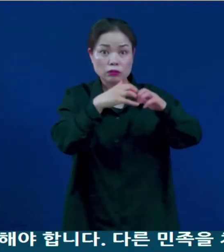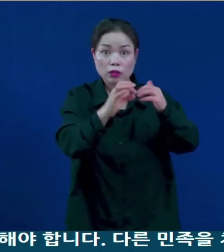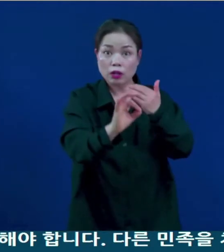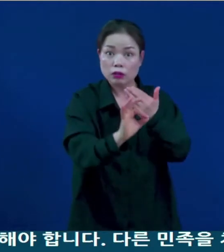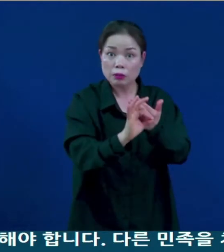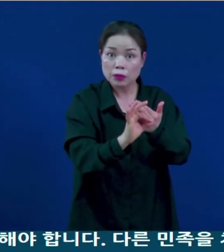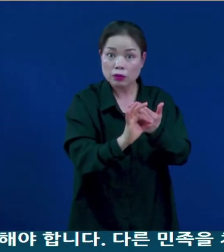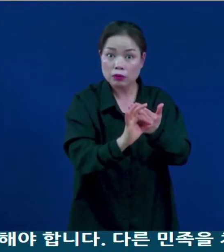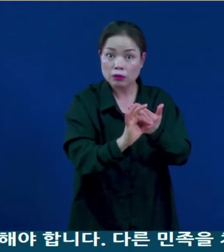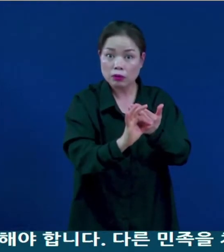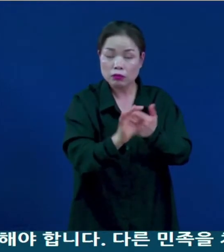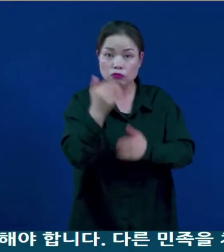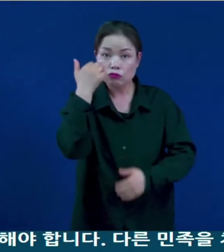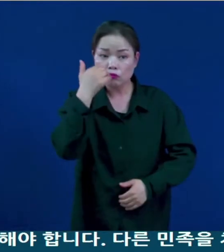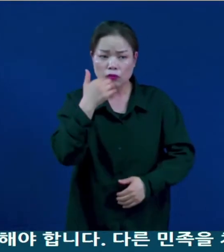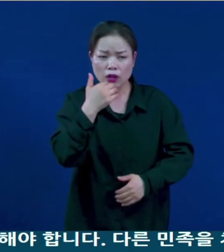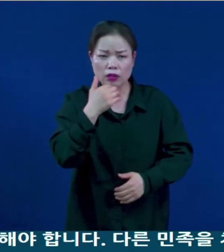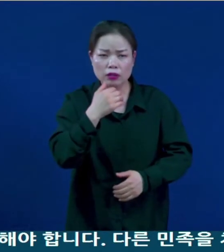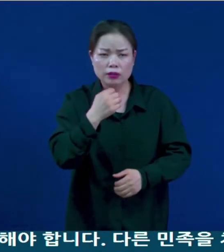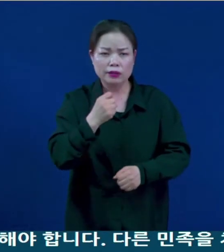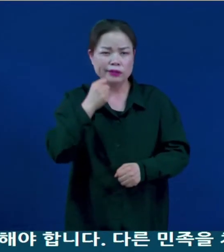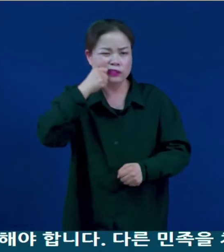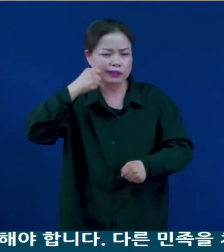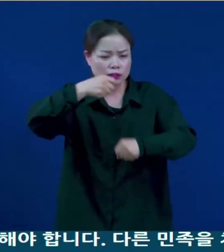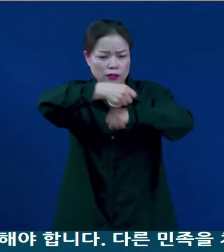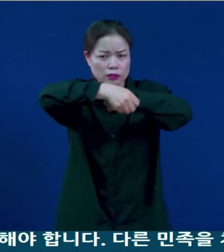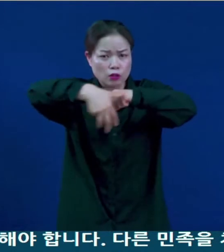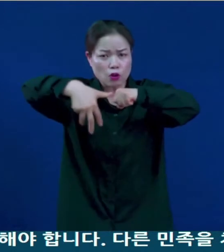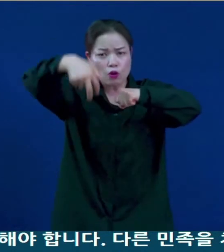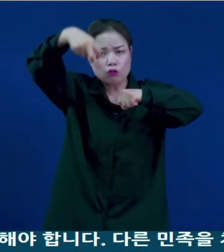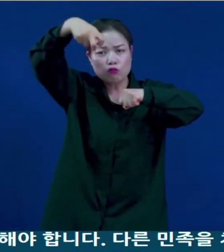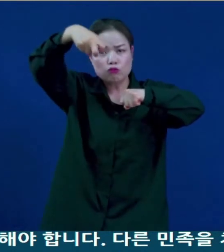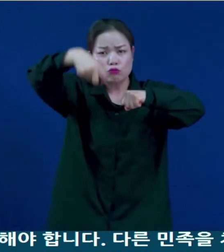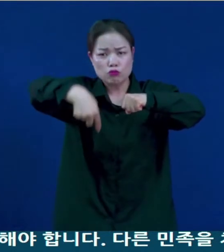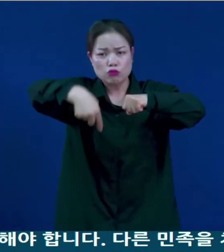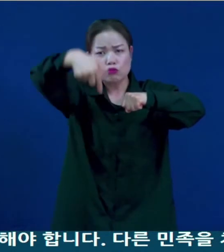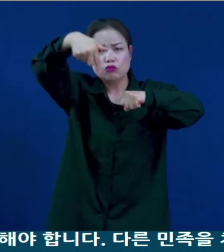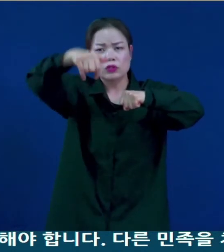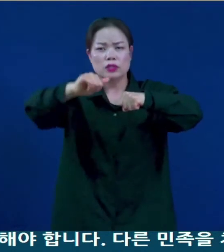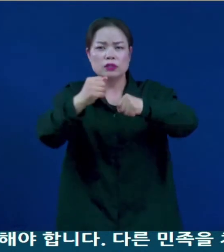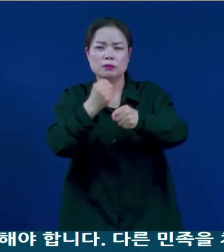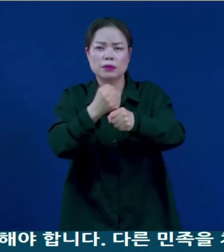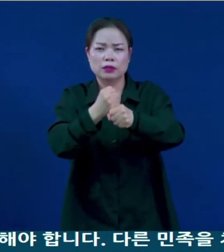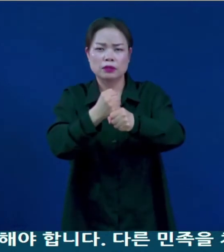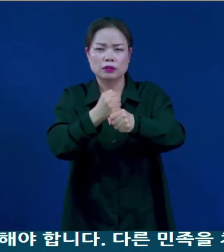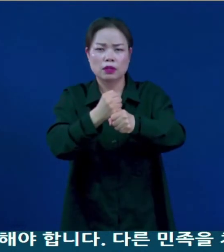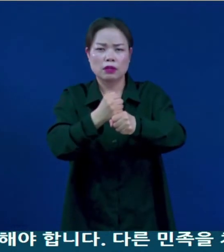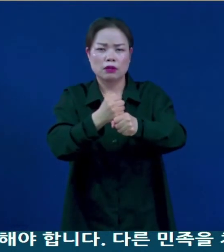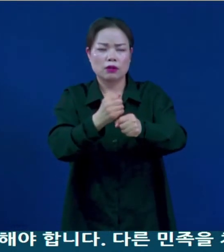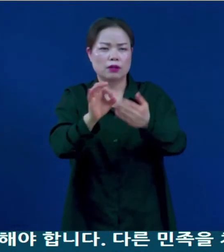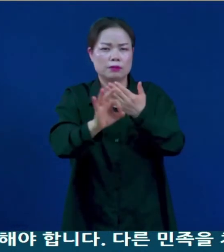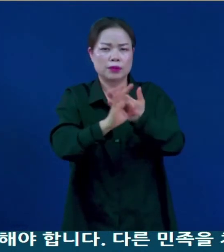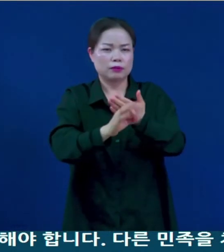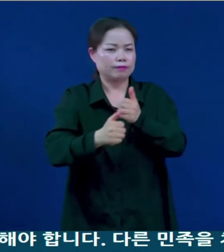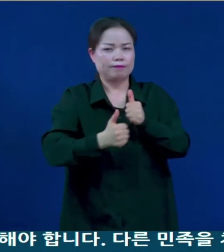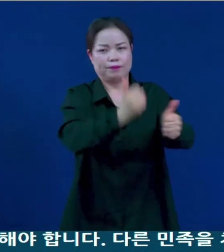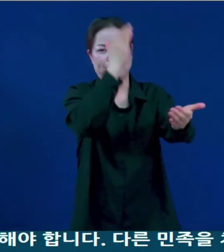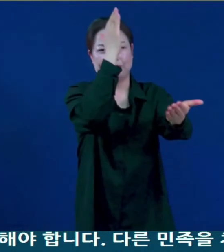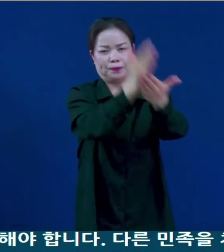한다면, 누군가 무기를 만들자고 한다면 절대로 따르지 말아야 합니다.